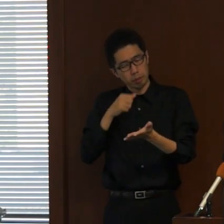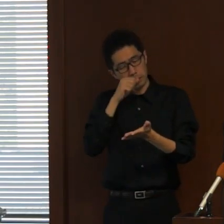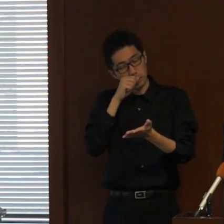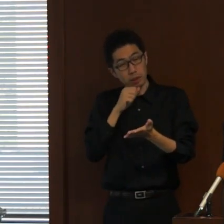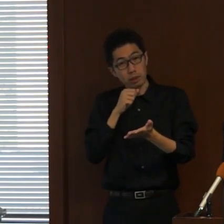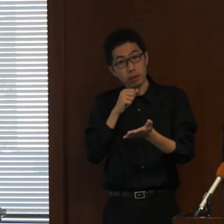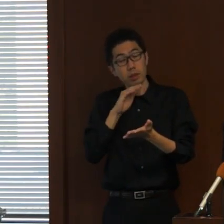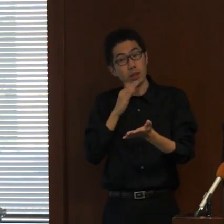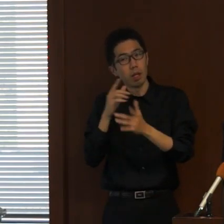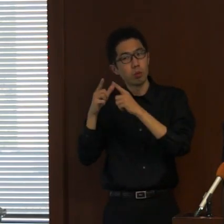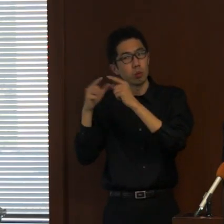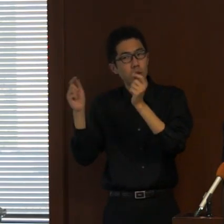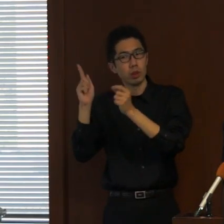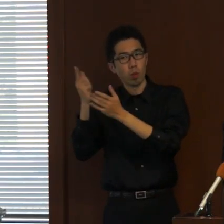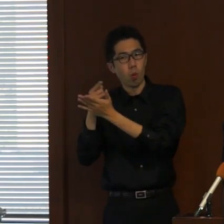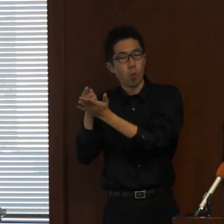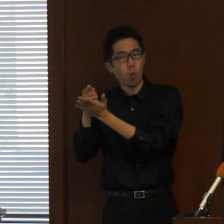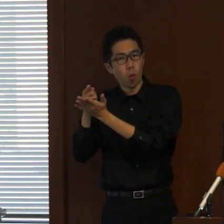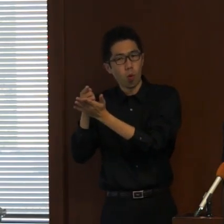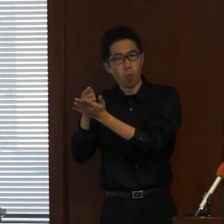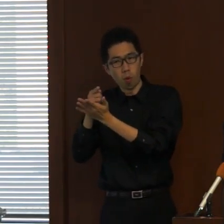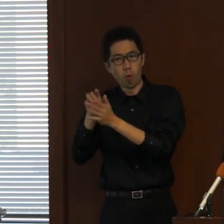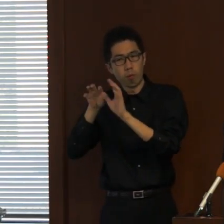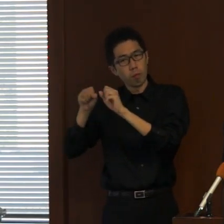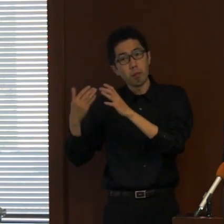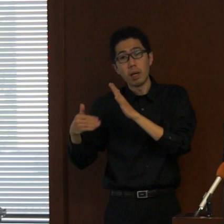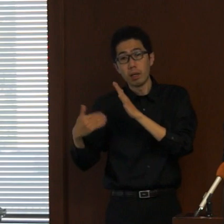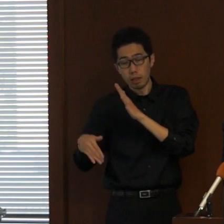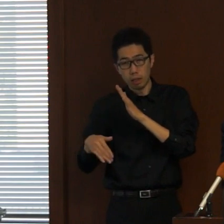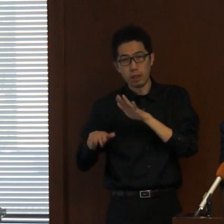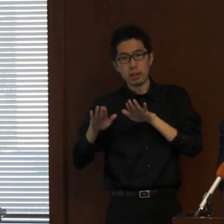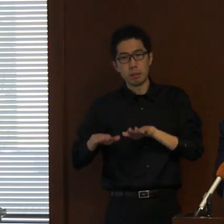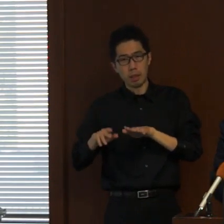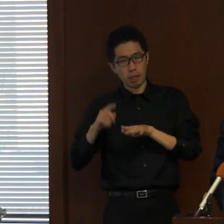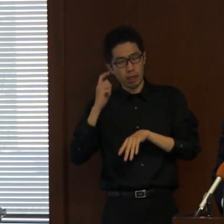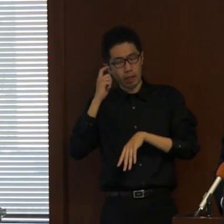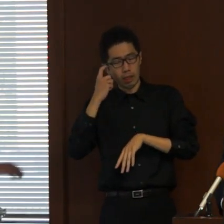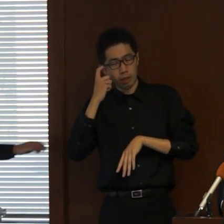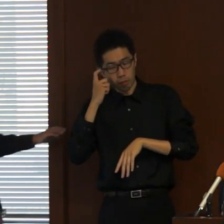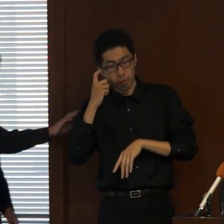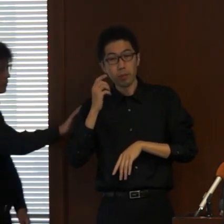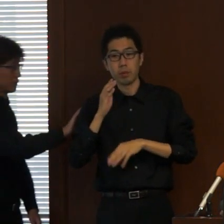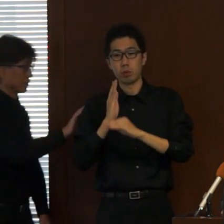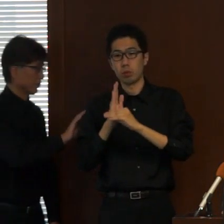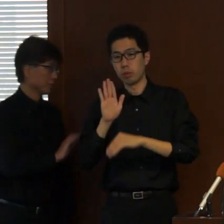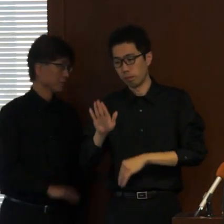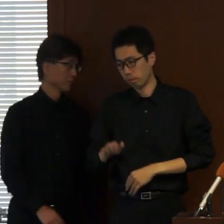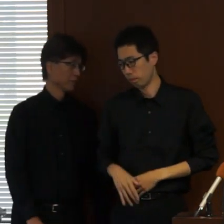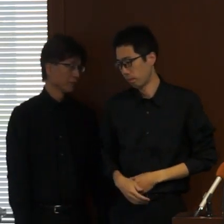だ国のその方向性というものがよくわからないので、そういったところが今の問題意識です。